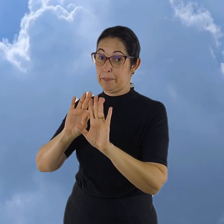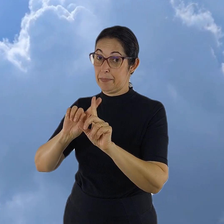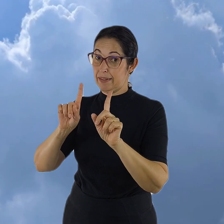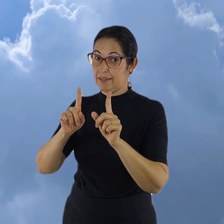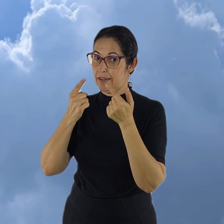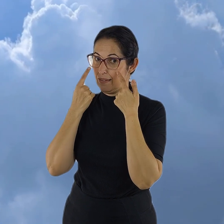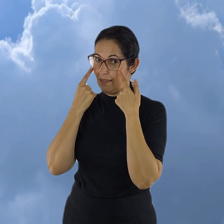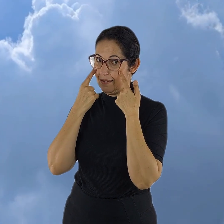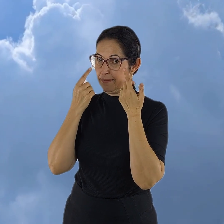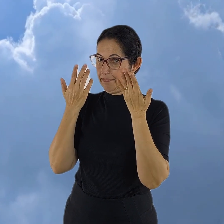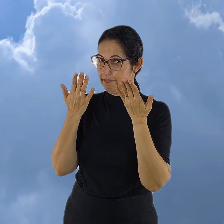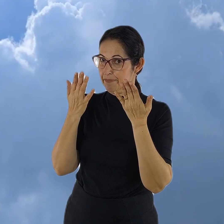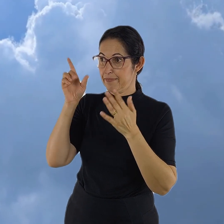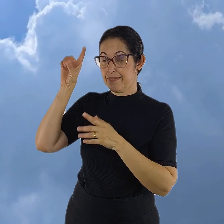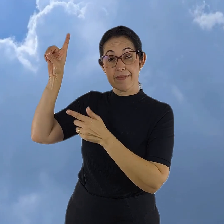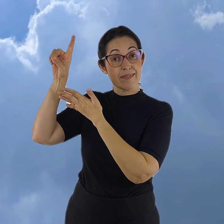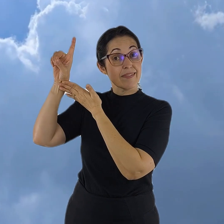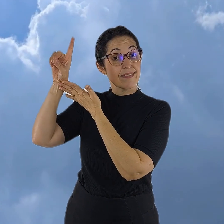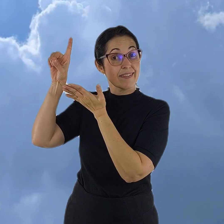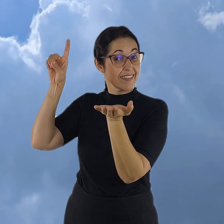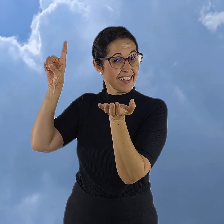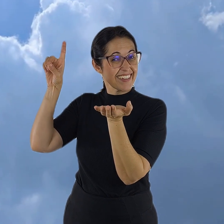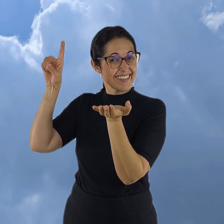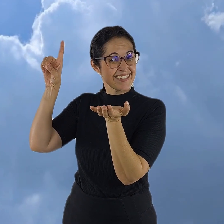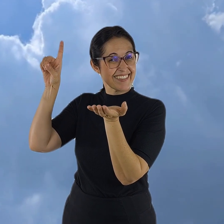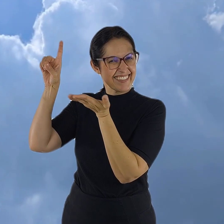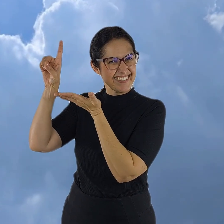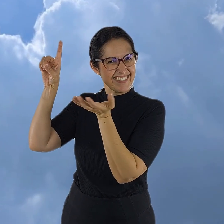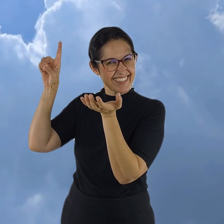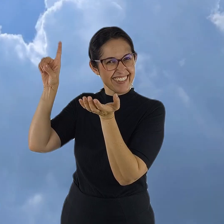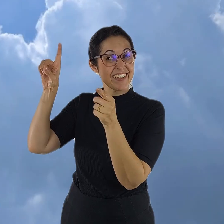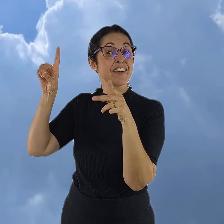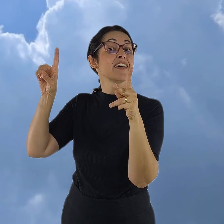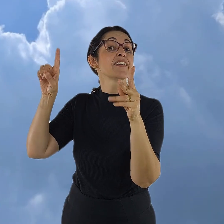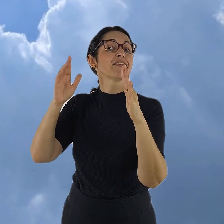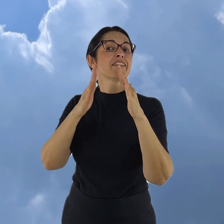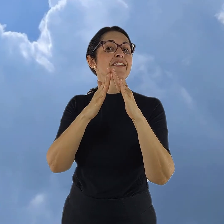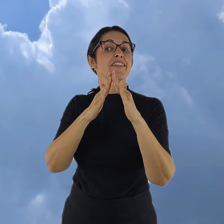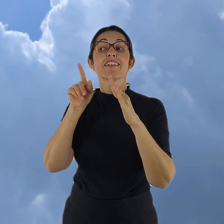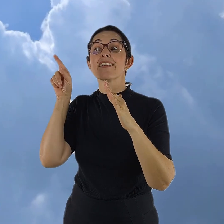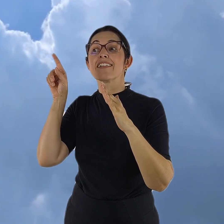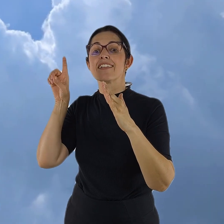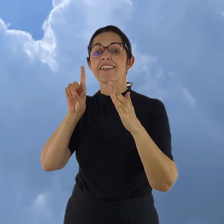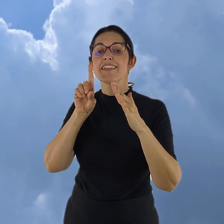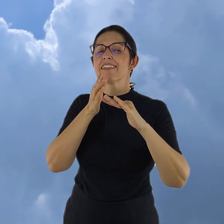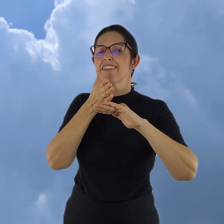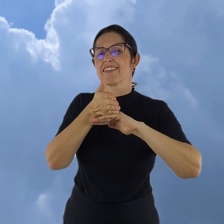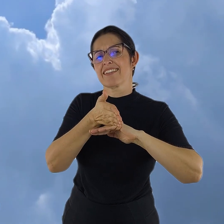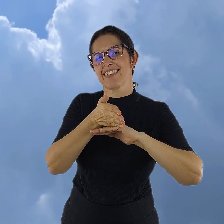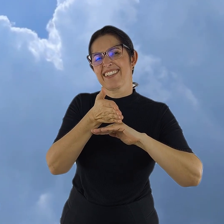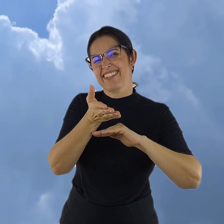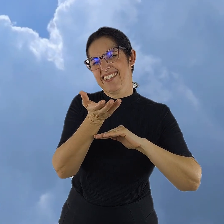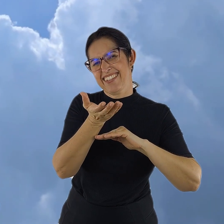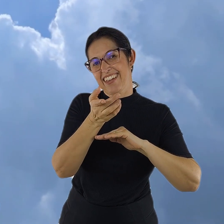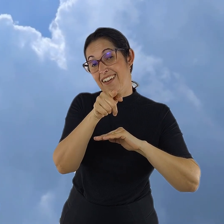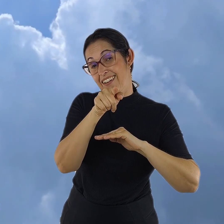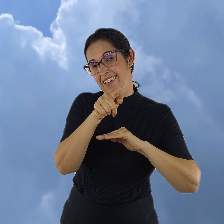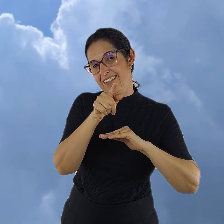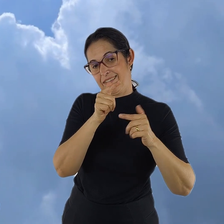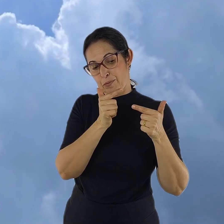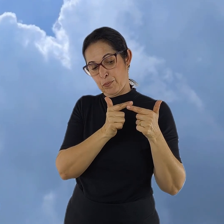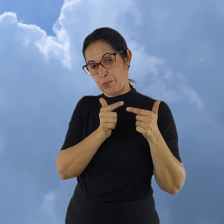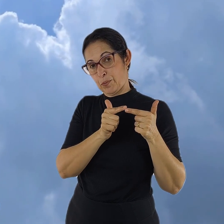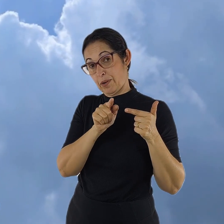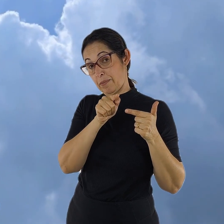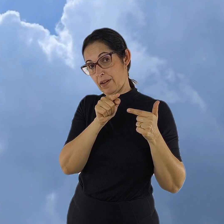Mas ouça, Ele quer. Ele quer entrar na sua casa hoje. E aquele probleminha que